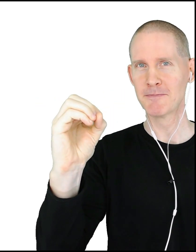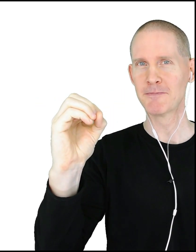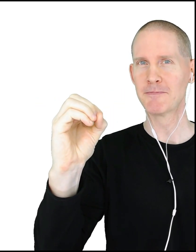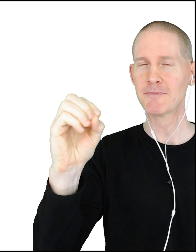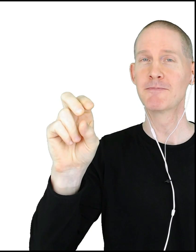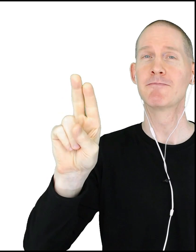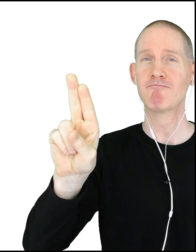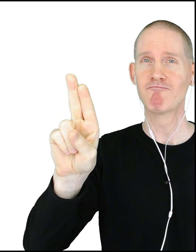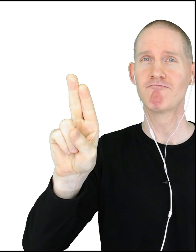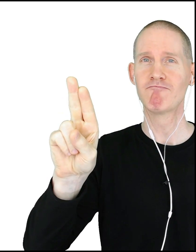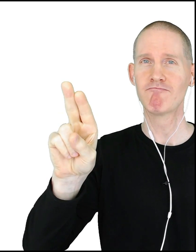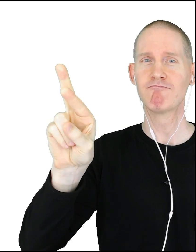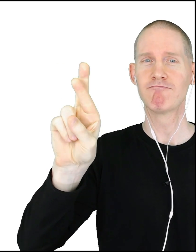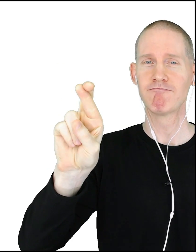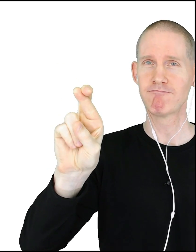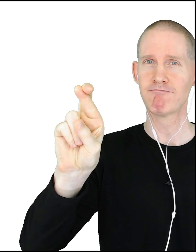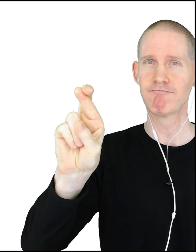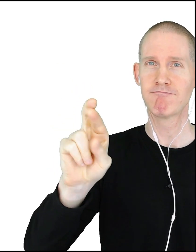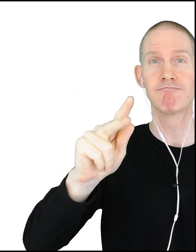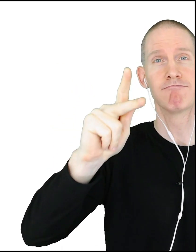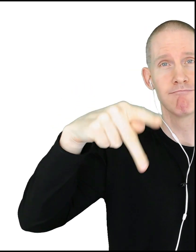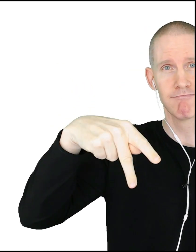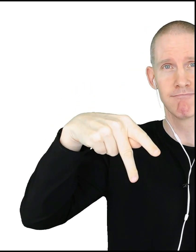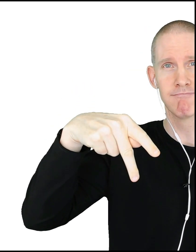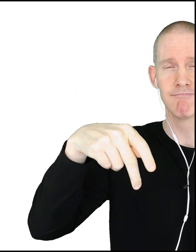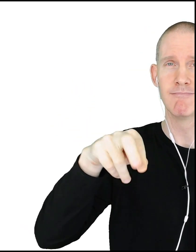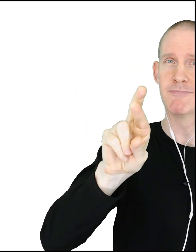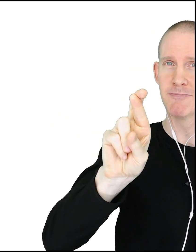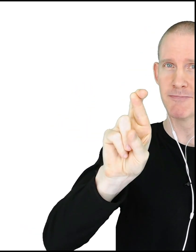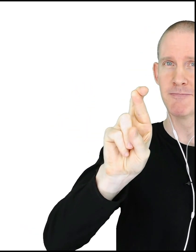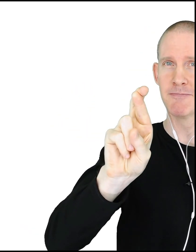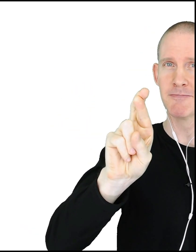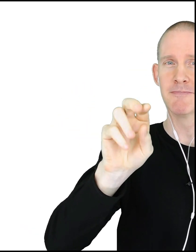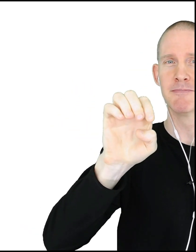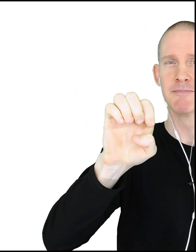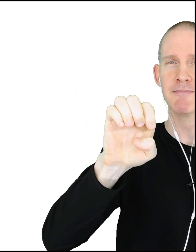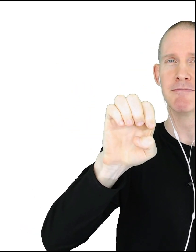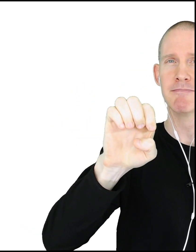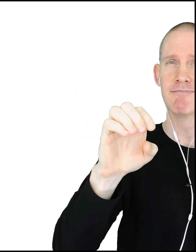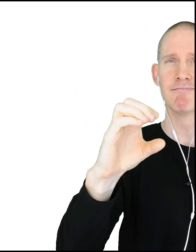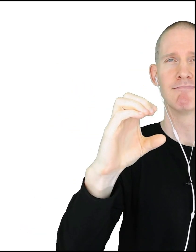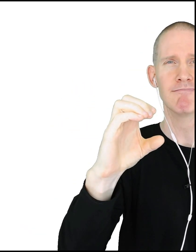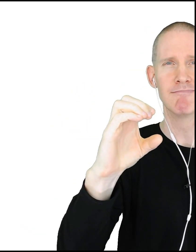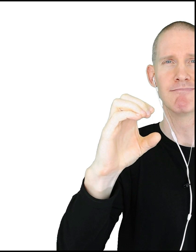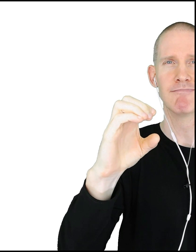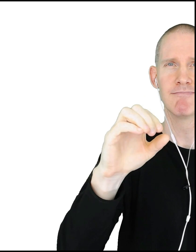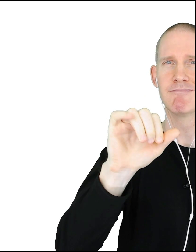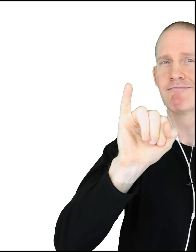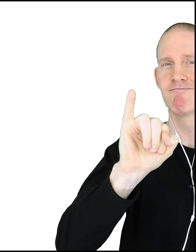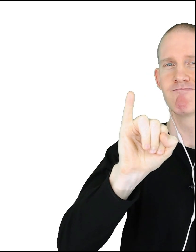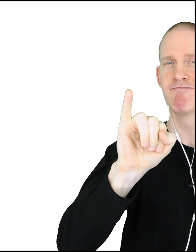samo nevolja, a dala sam ti sve što sam imala.